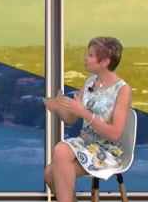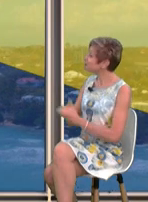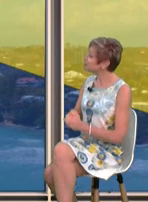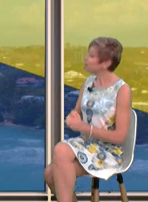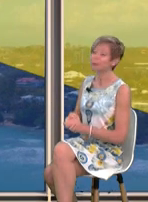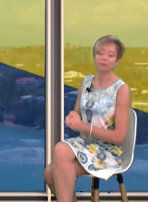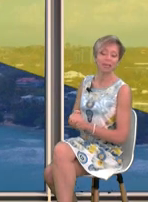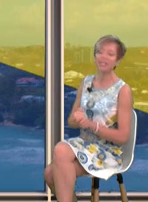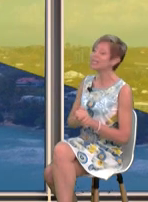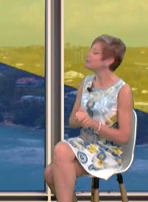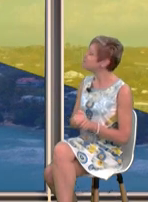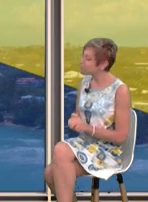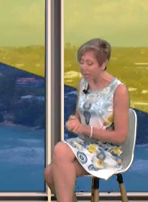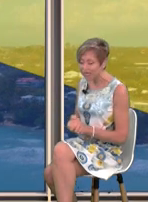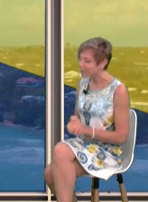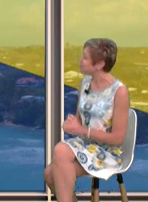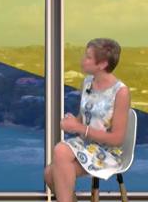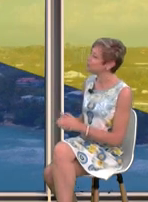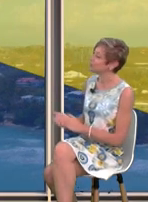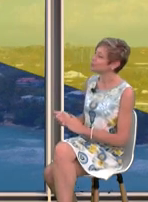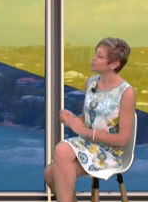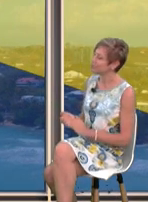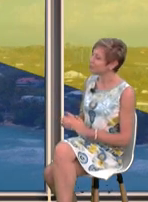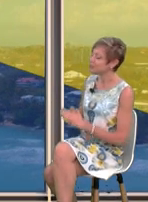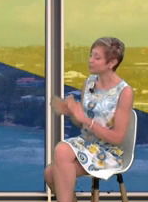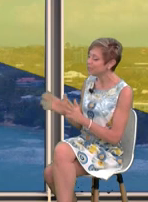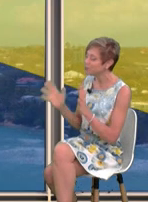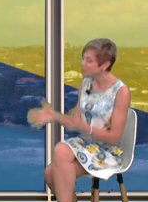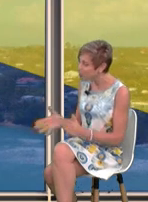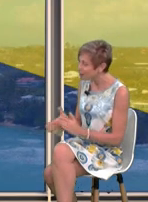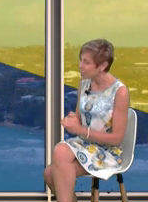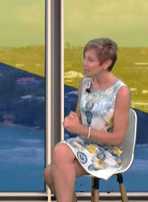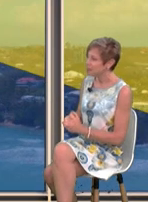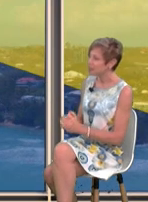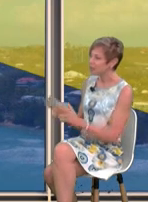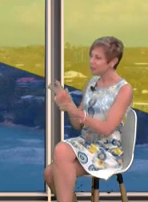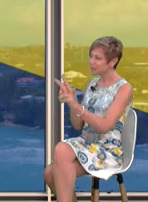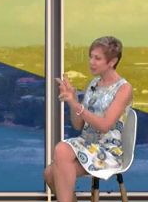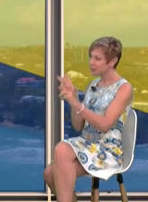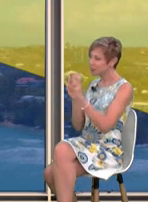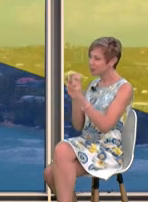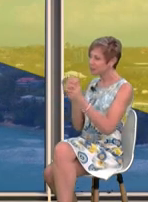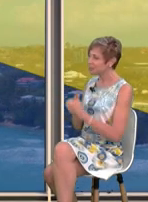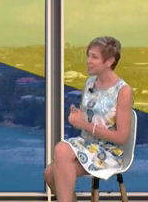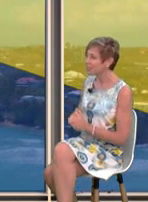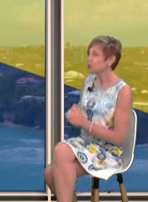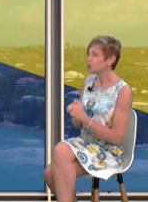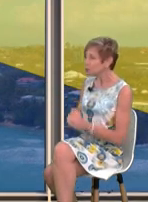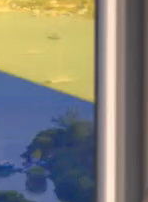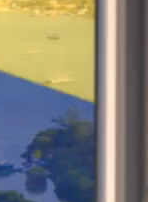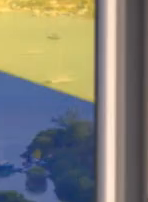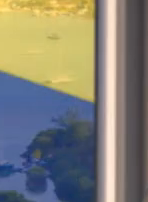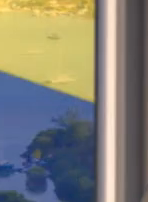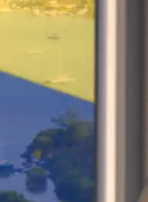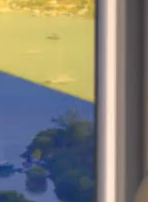Bébé est réceptif ? Ah hyper réceptif à la langue des signes, dès 8 mois, bébé est tout à fait capable de capter que